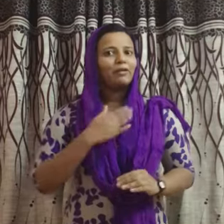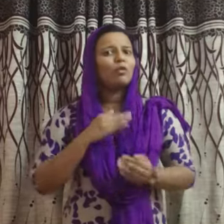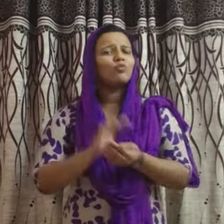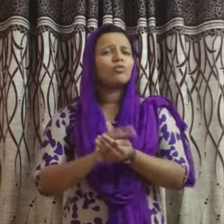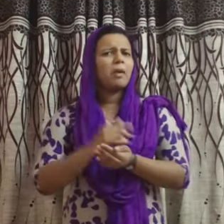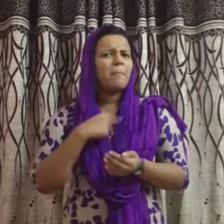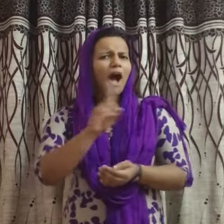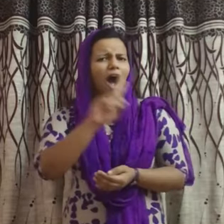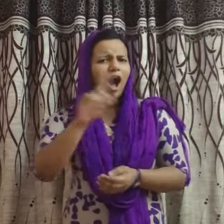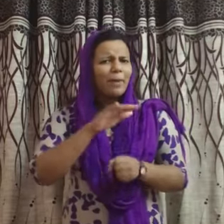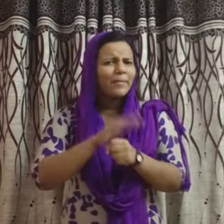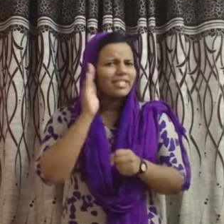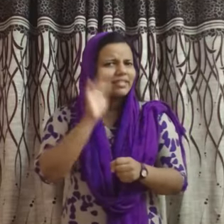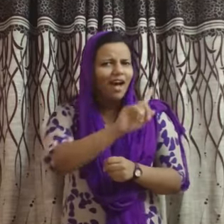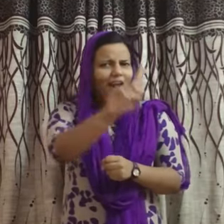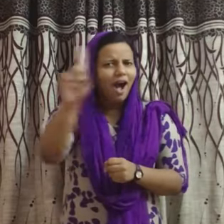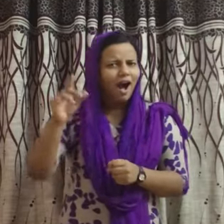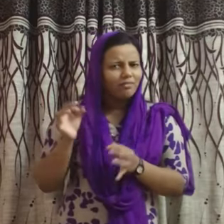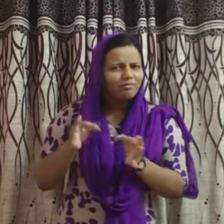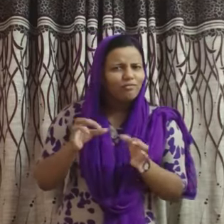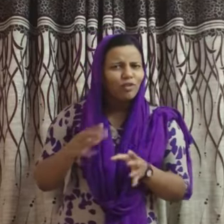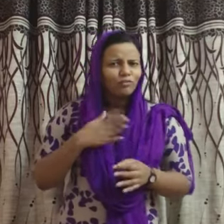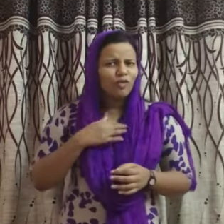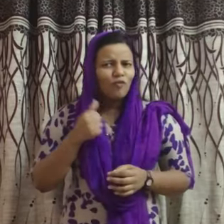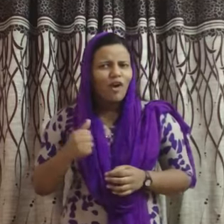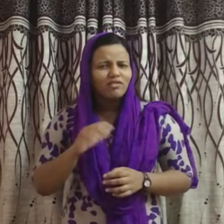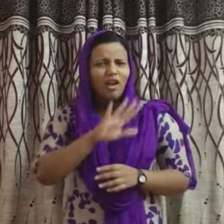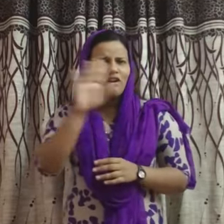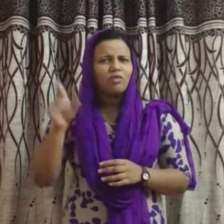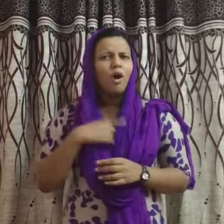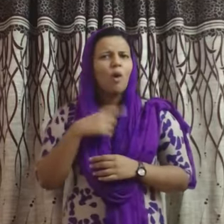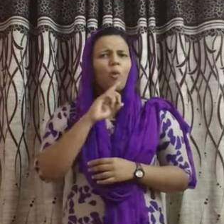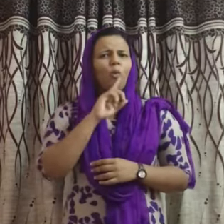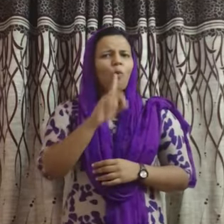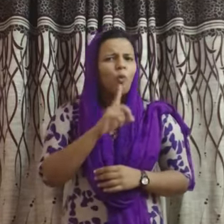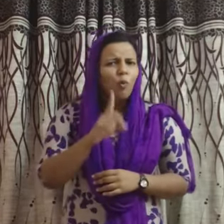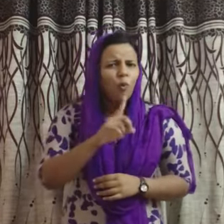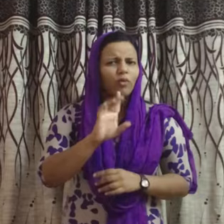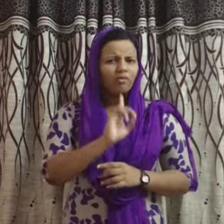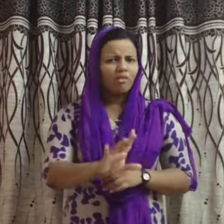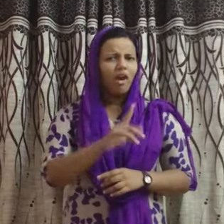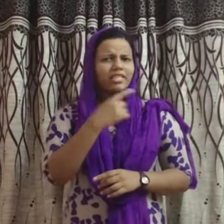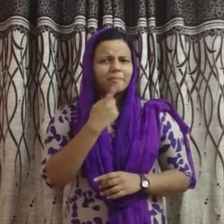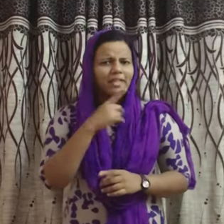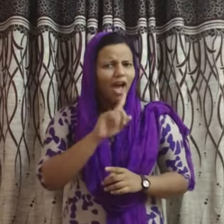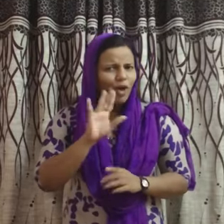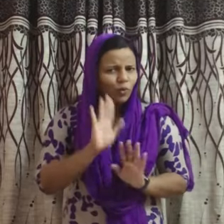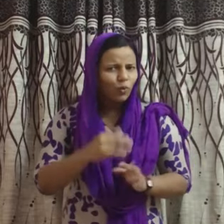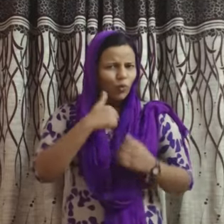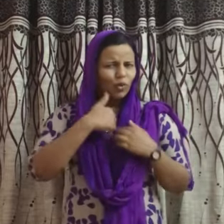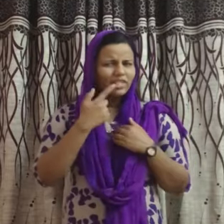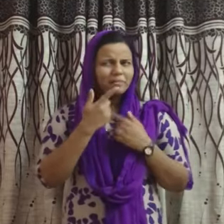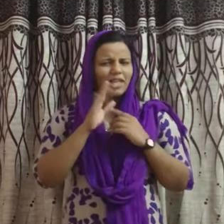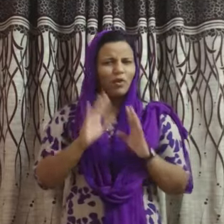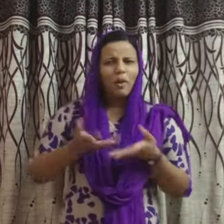എല്ലാവരും കൈവിട്ടിരിക്കുന്നല്ലോ എന്നൊക്കെ വിചാരിച്ച്, ഞാൻ ഒറ്റപ്പെട്ടിരിക്കുന്നല്ലോ എൻ്റെ ഈ വാർദ്ധക്യ സമയത്ത്, ഞാൻ ഒറ്റപ്പെട്ടിരിക്കുകയാണല്ലോ എന്നൊക്കെ പറഞ്ഞ്